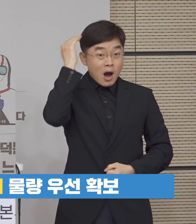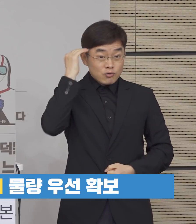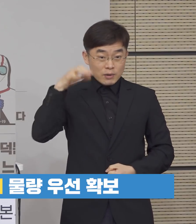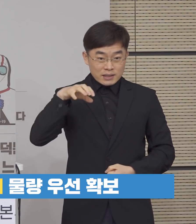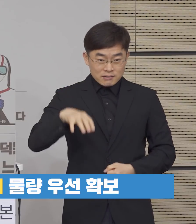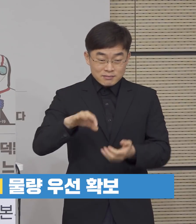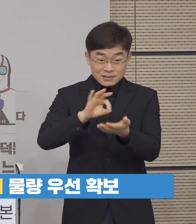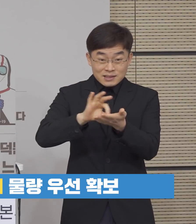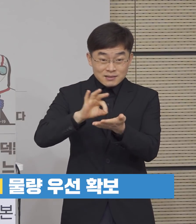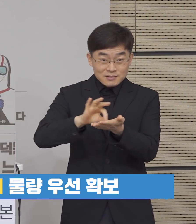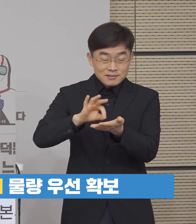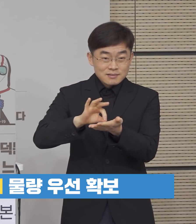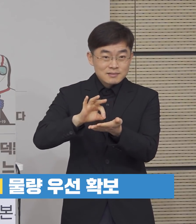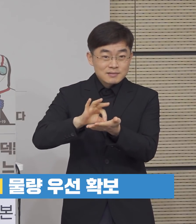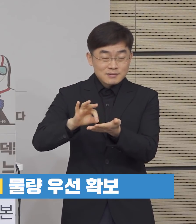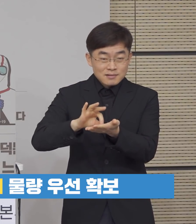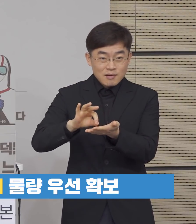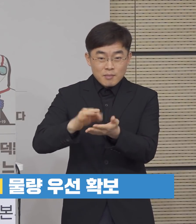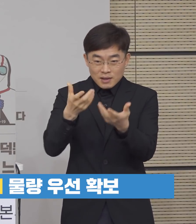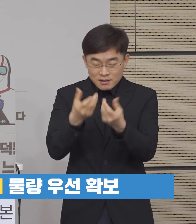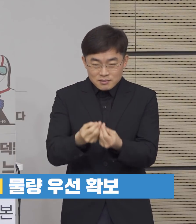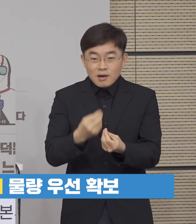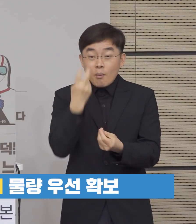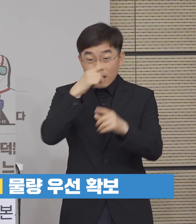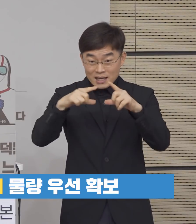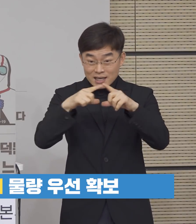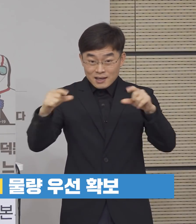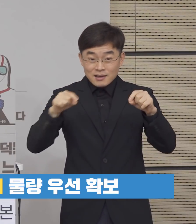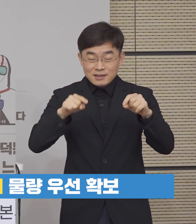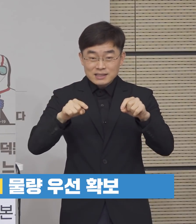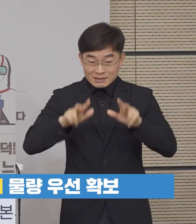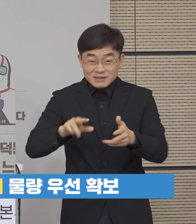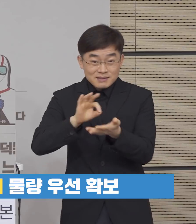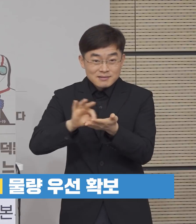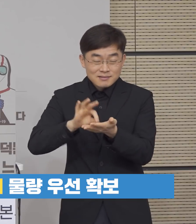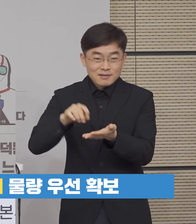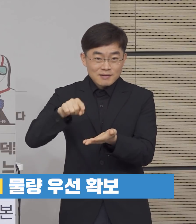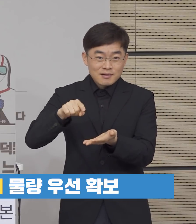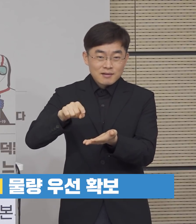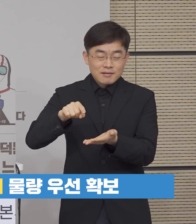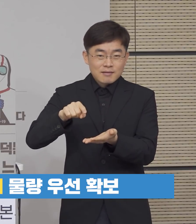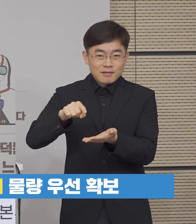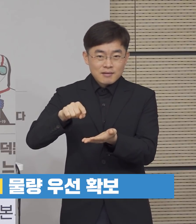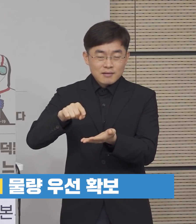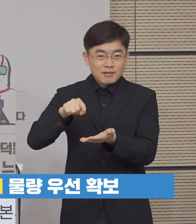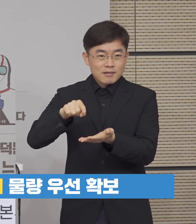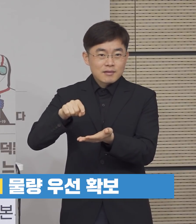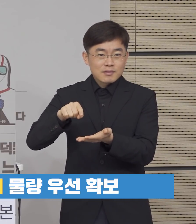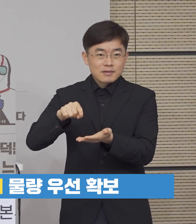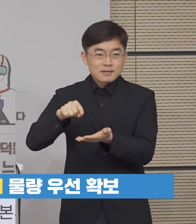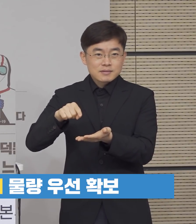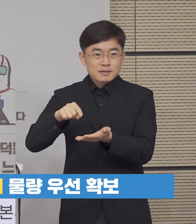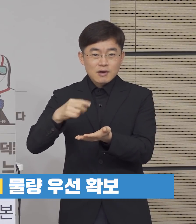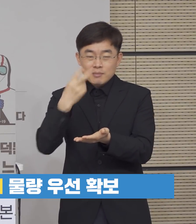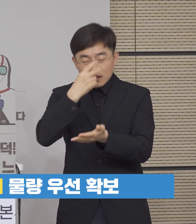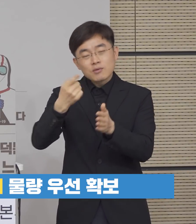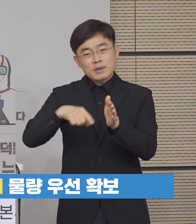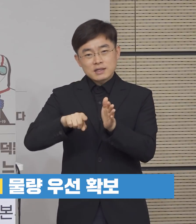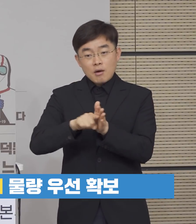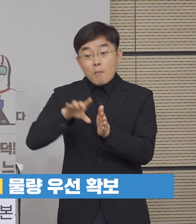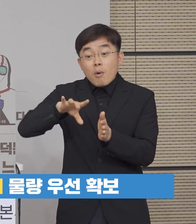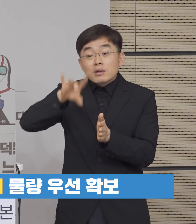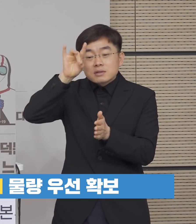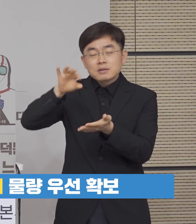기본적인 원칙은 국내에서 소요할 수 있는 지금 당장 또 내지는 혹시 좀 더 확산될